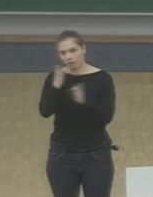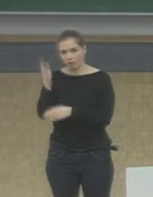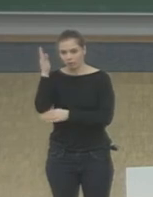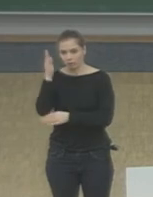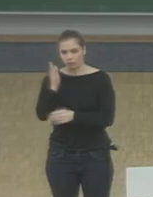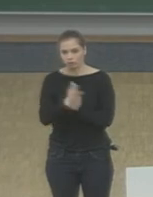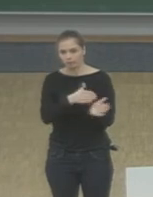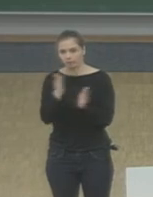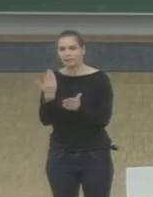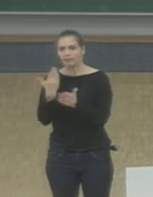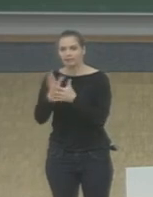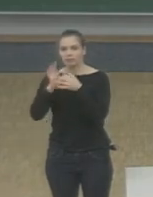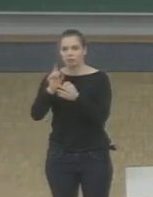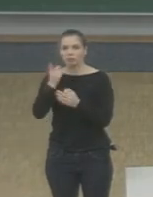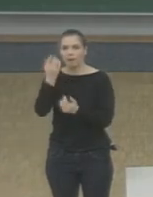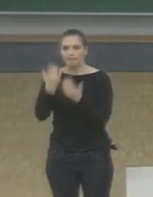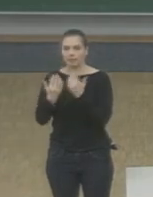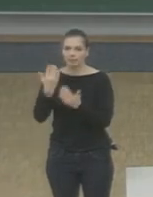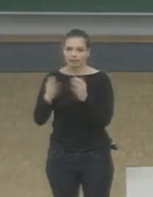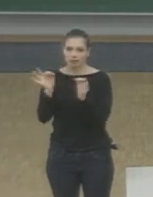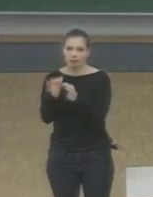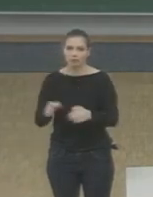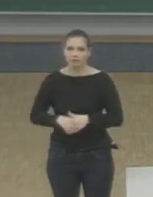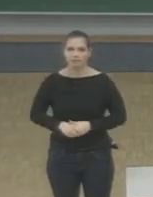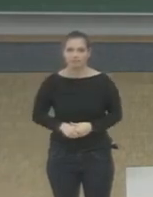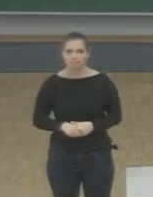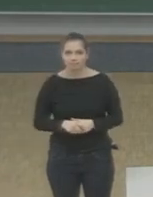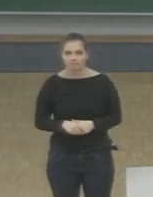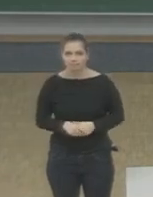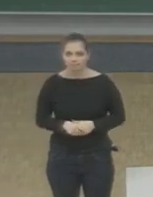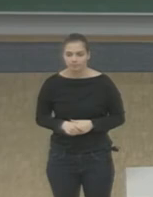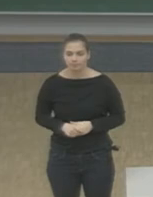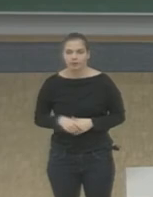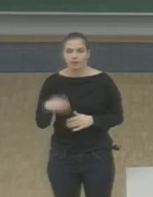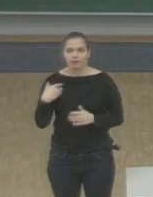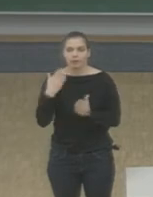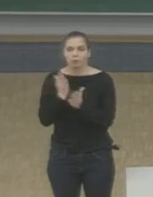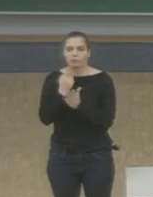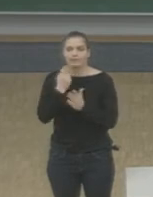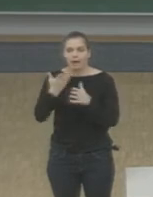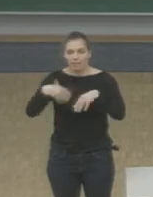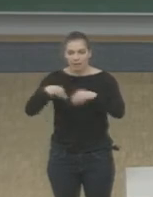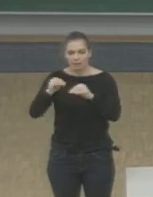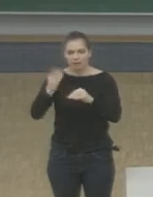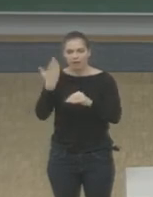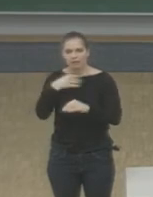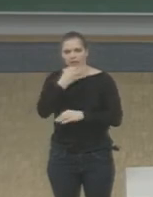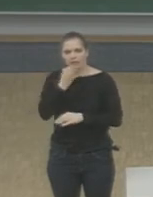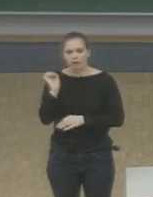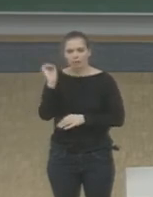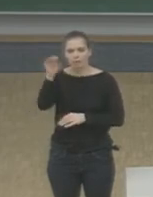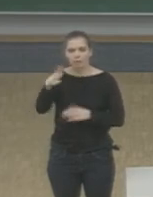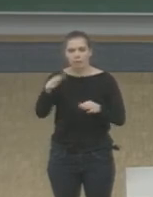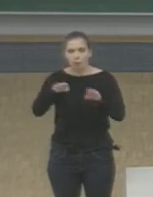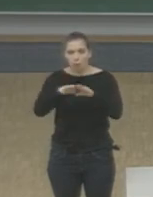dem es um Mathematical Literacy gehen soll. Zur Erinnerung, anfangs hatte ich die Frage aufgeworfen, ob Grundbildung